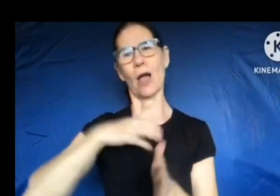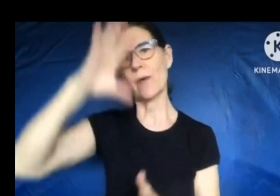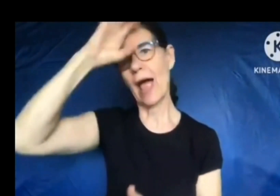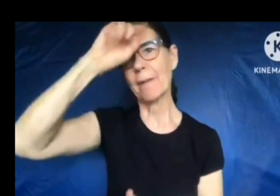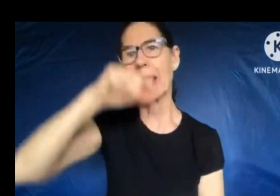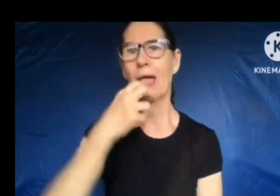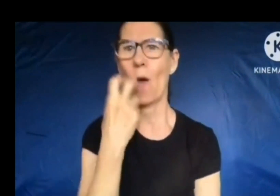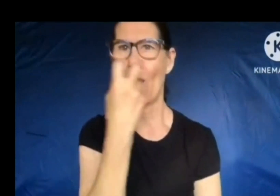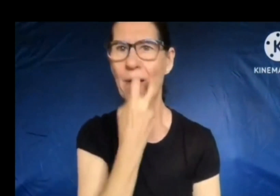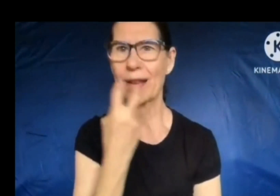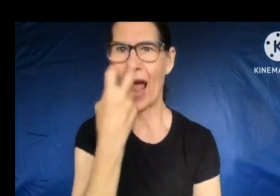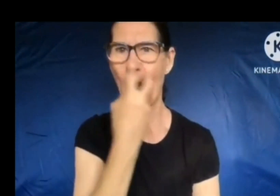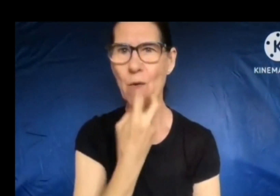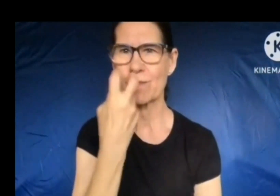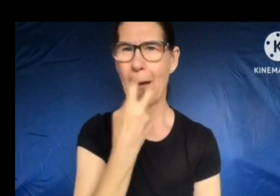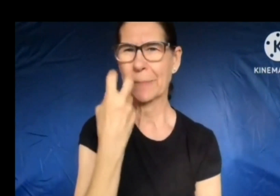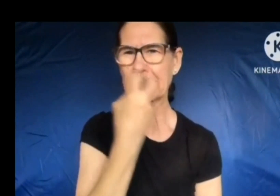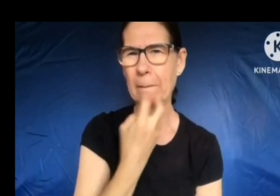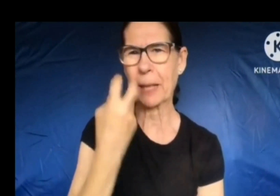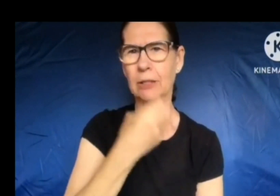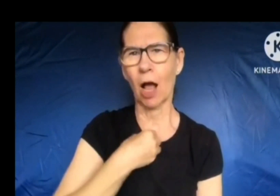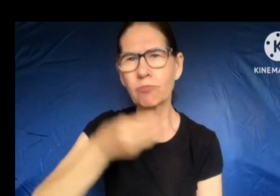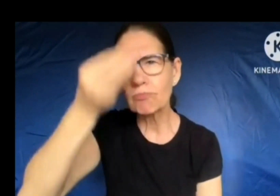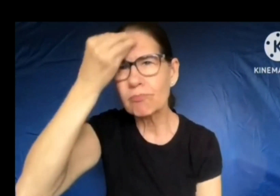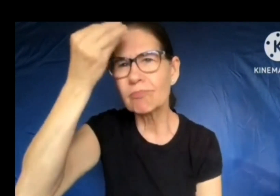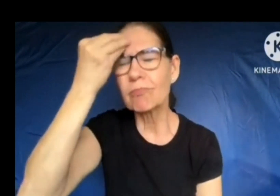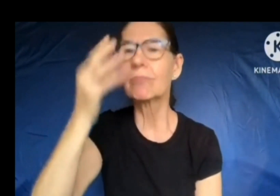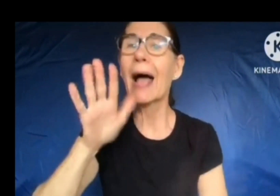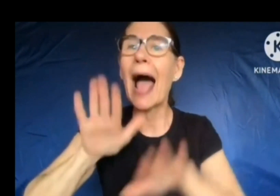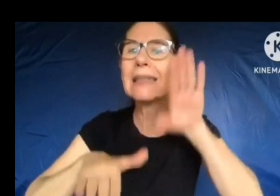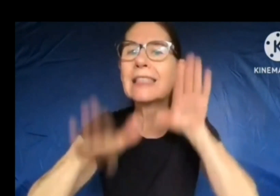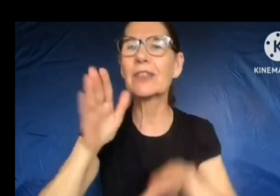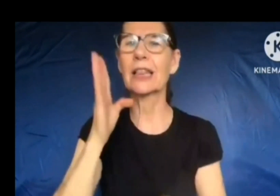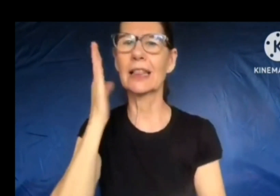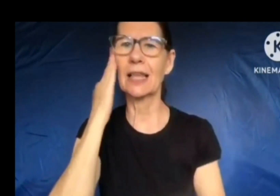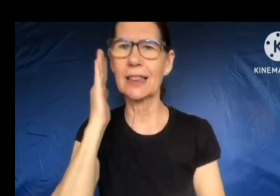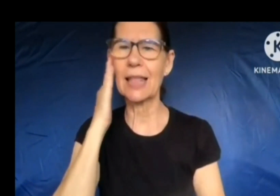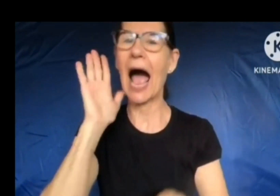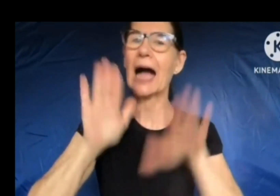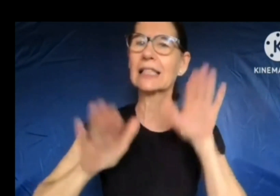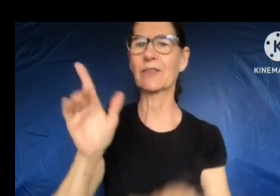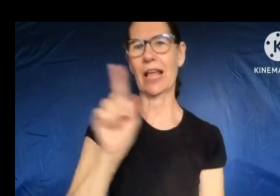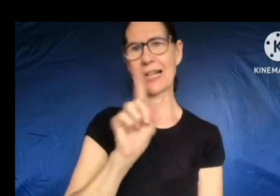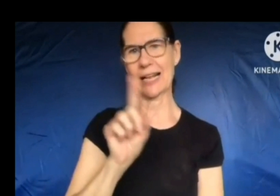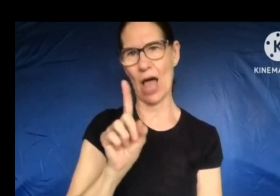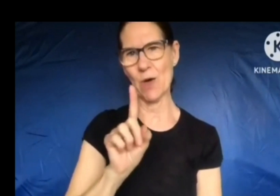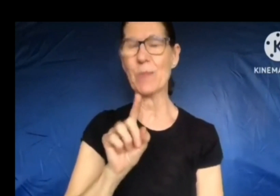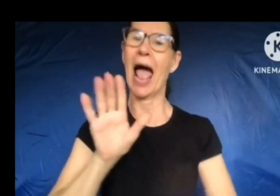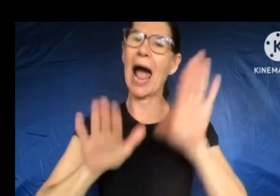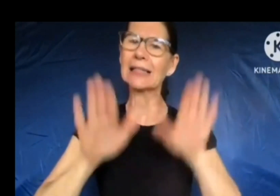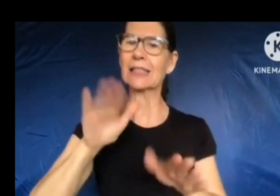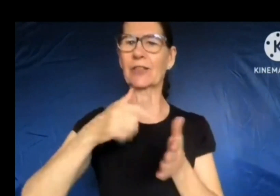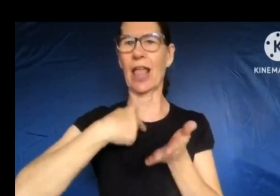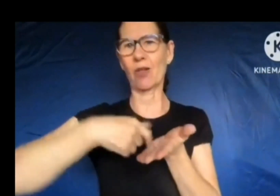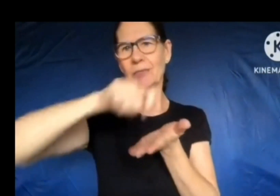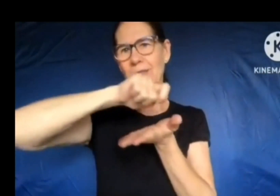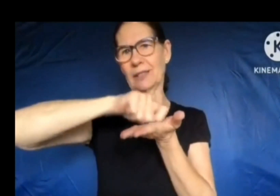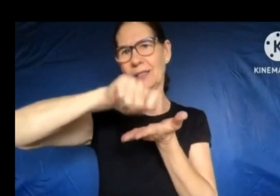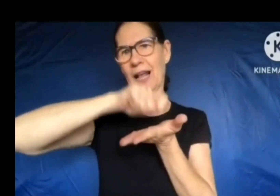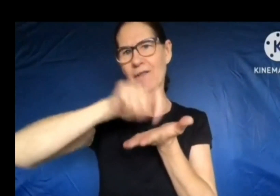Eu tenho uma experiência anterior porque eu aprendi a oralizar. Então, às vezes, as pessoas me